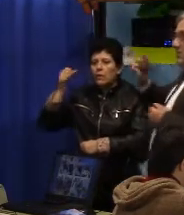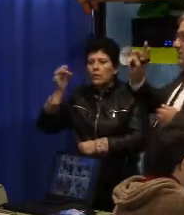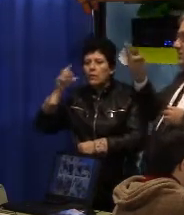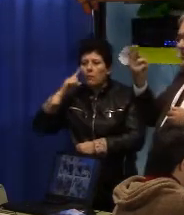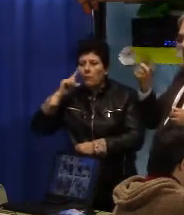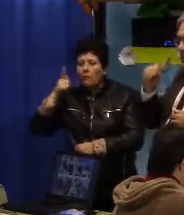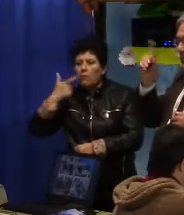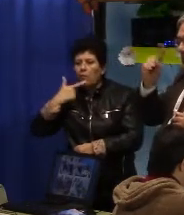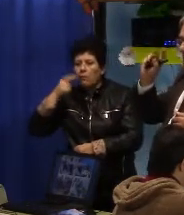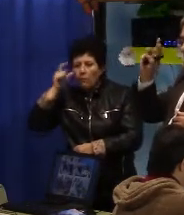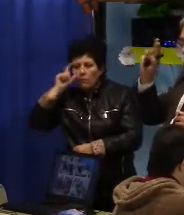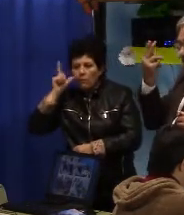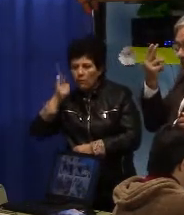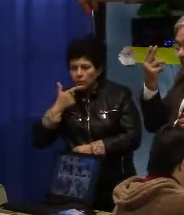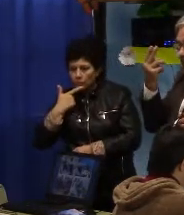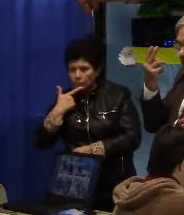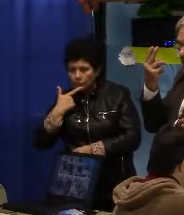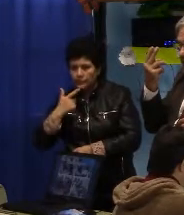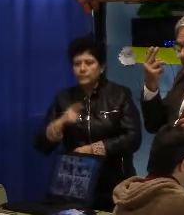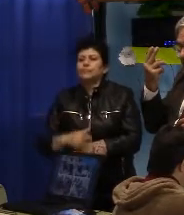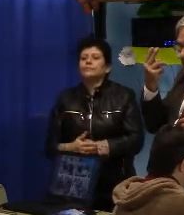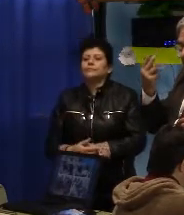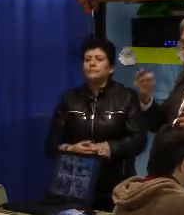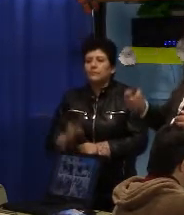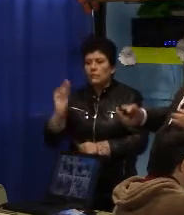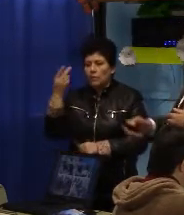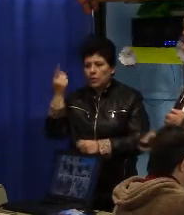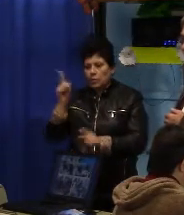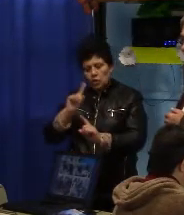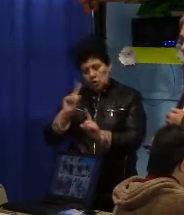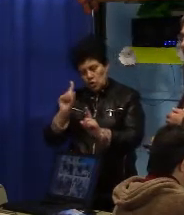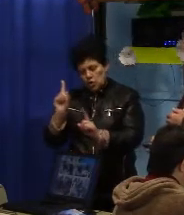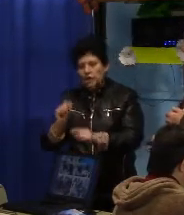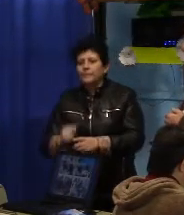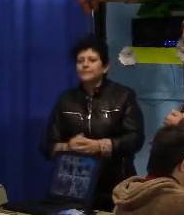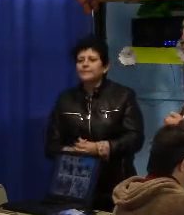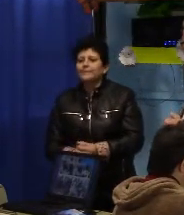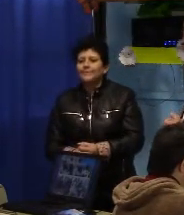Moisés no muere.